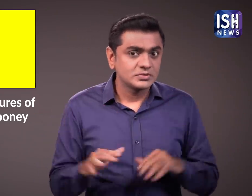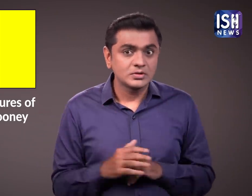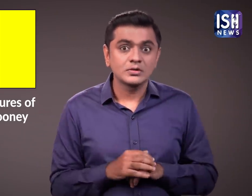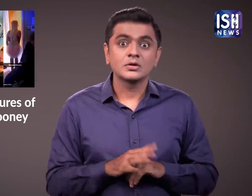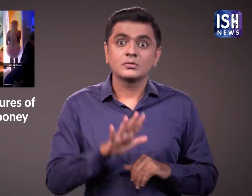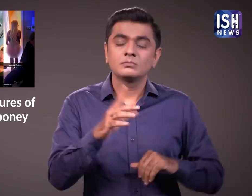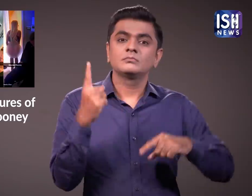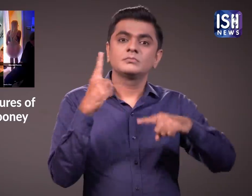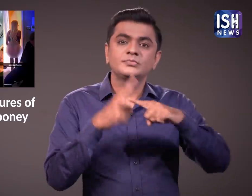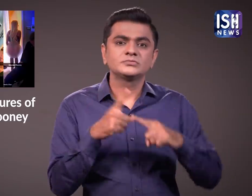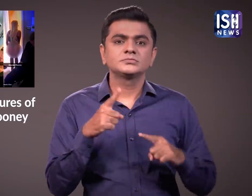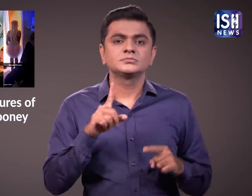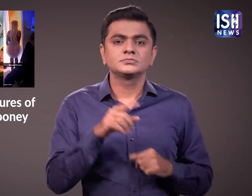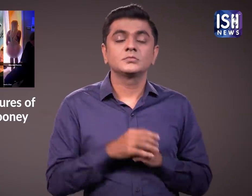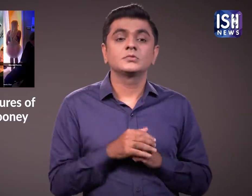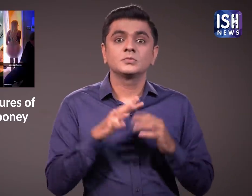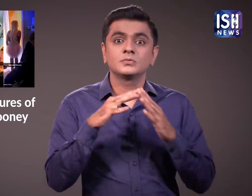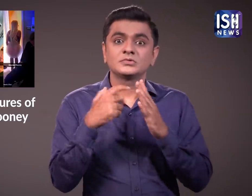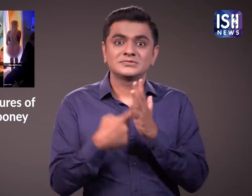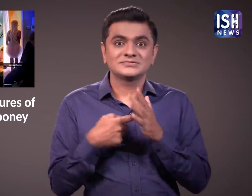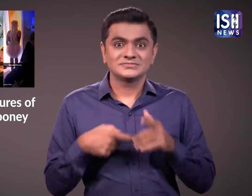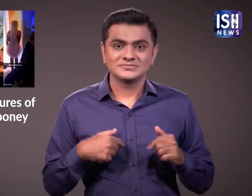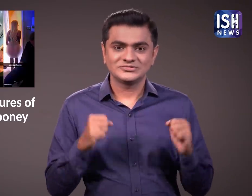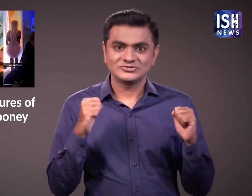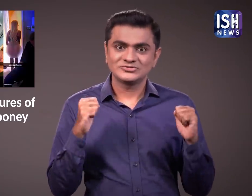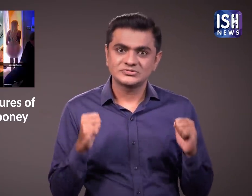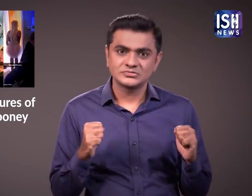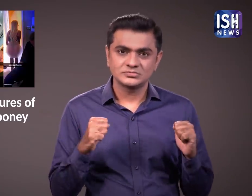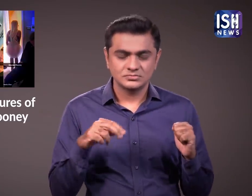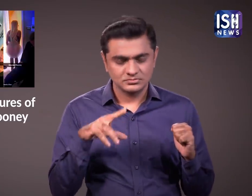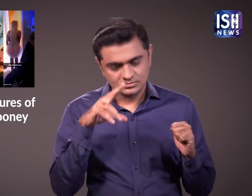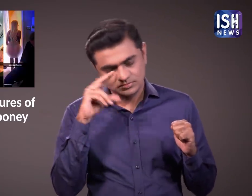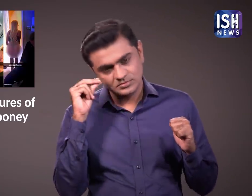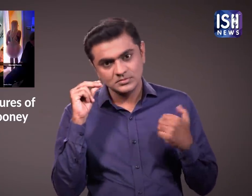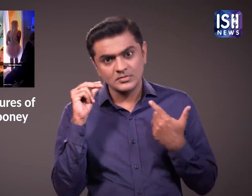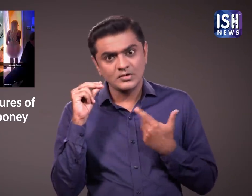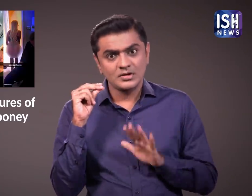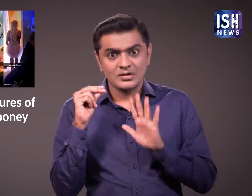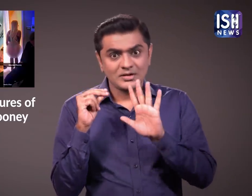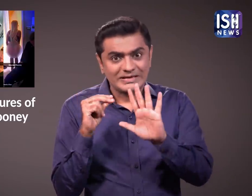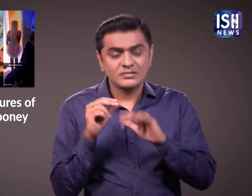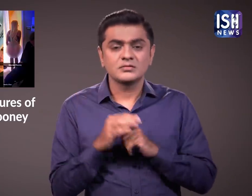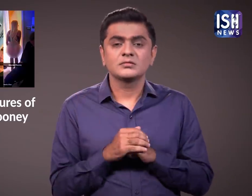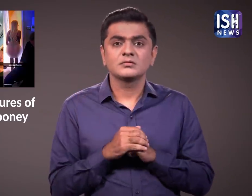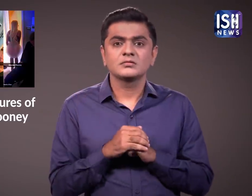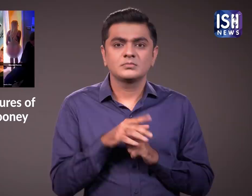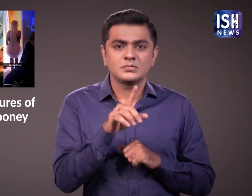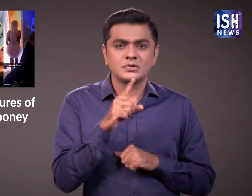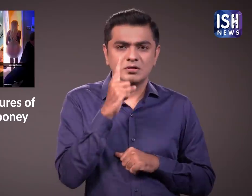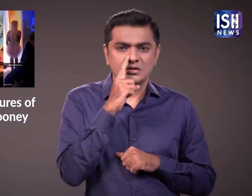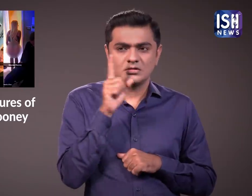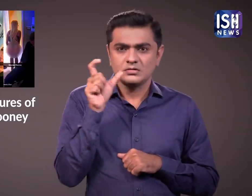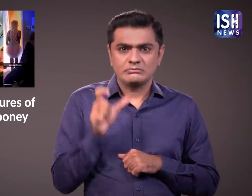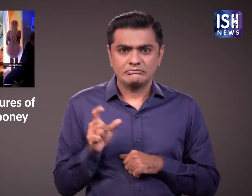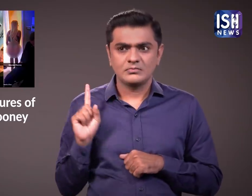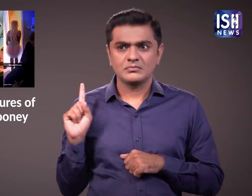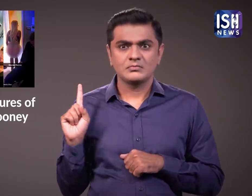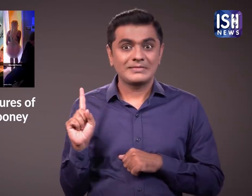तस्वीर वाइरल हो गई। एक लड़की जो थौंग पेने हुए थी, रूनी के बगल में अपने हिप्स दिखा रही थी।